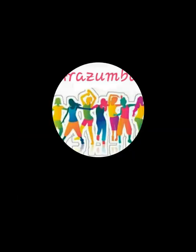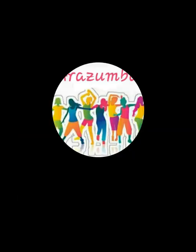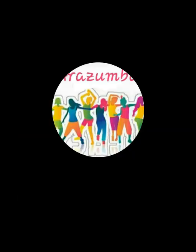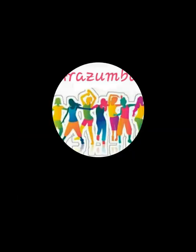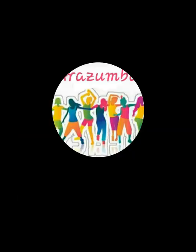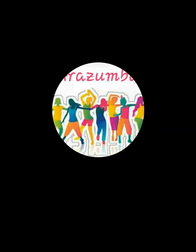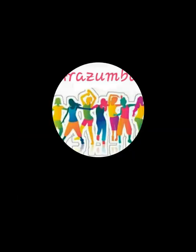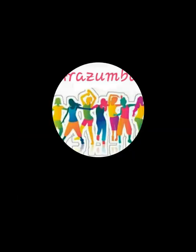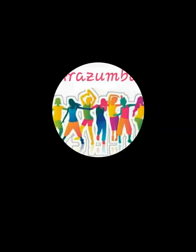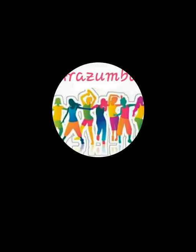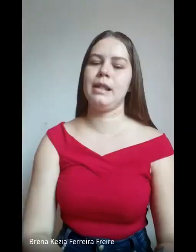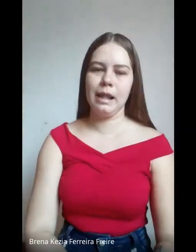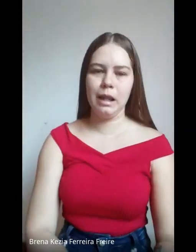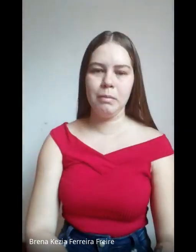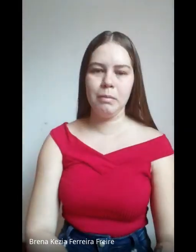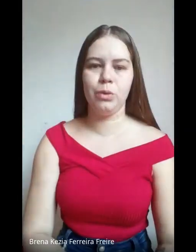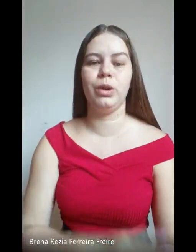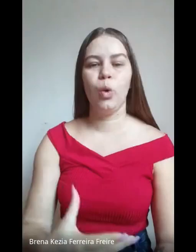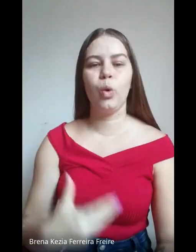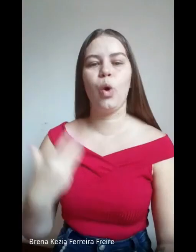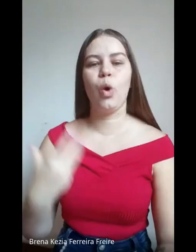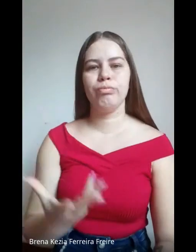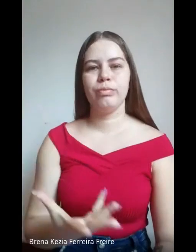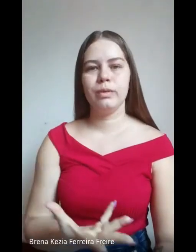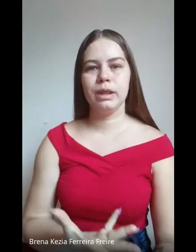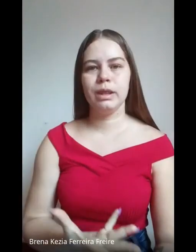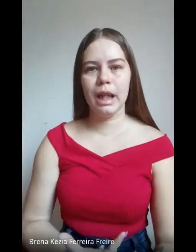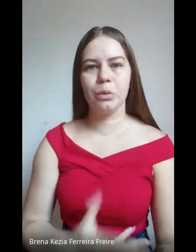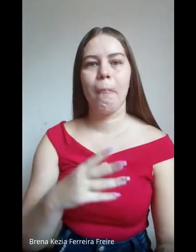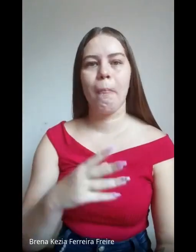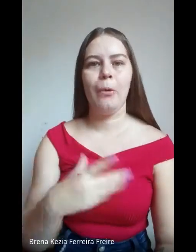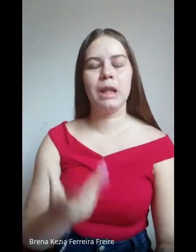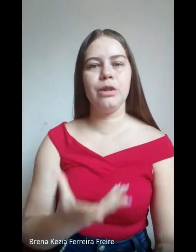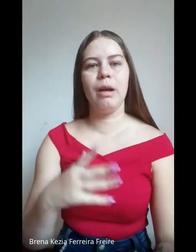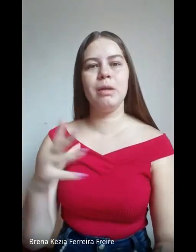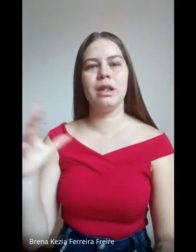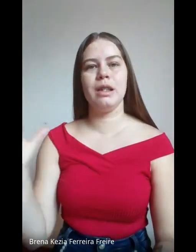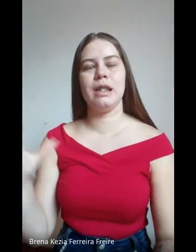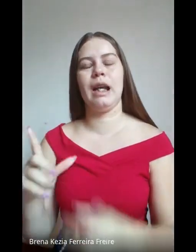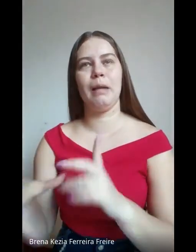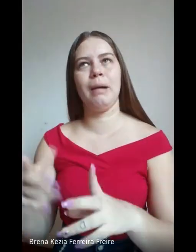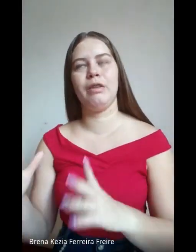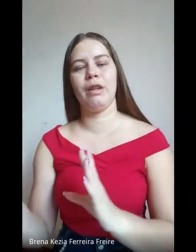contexto. Exatamente, Duda. O contexto. É o contexto que vai me dizer se aquela palavra está falando de um